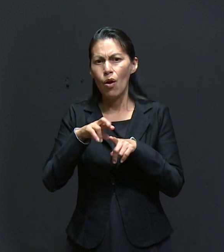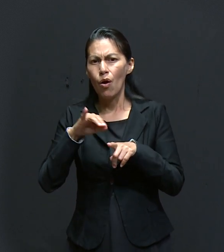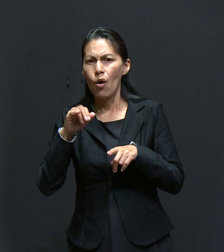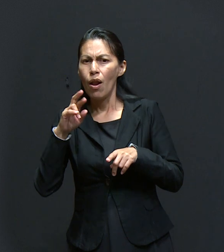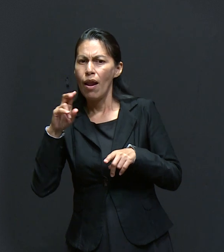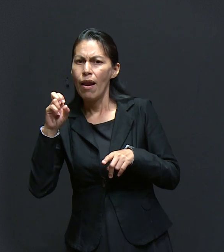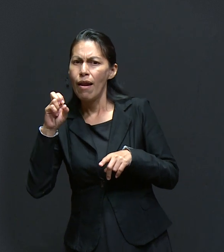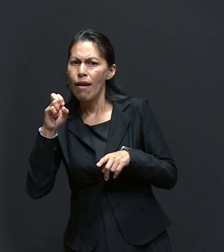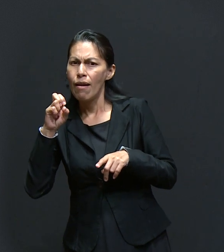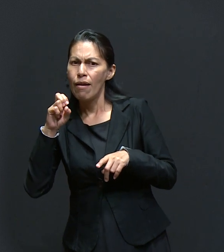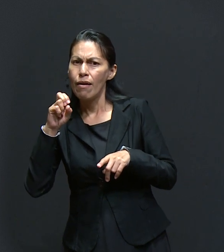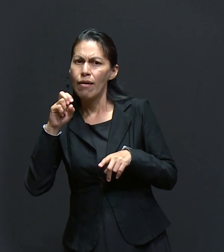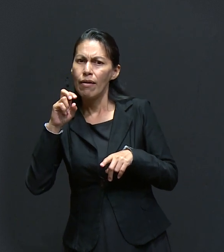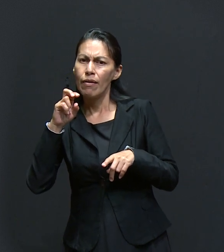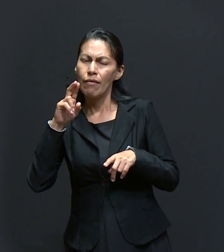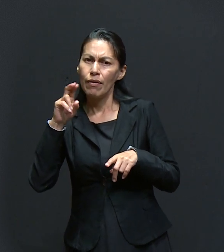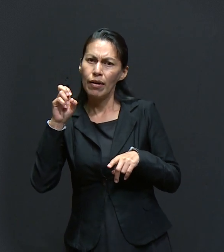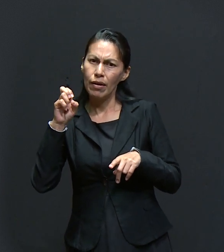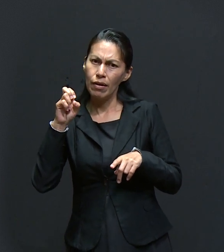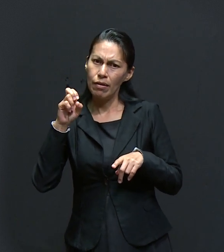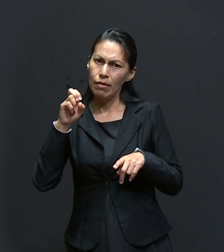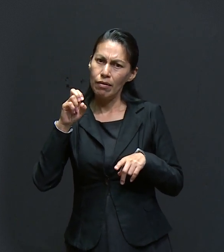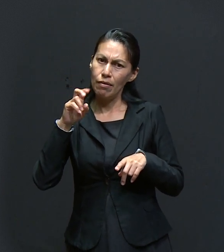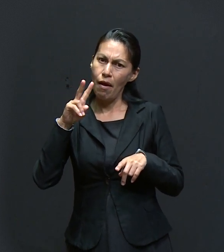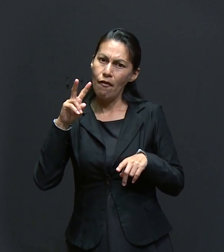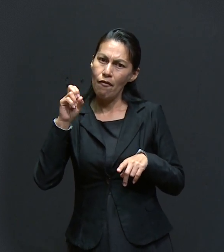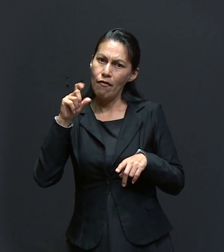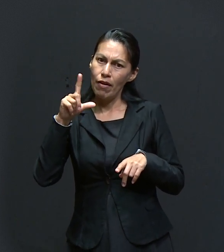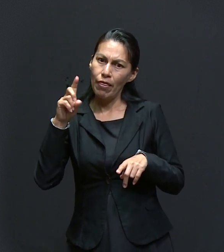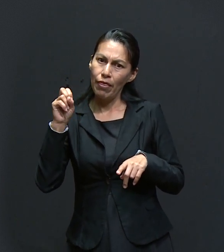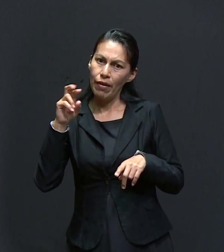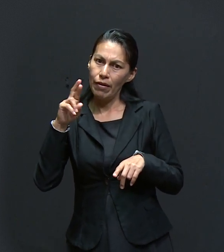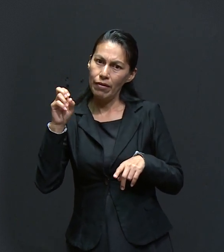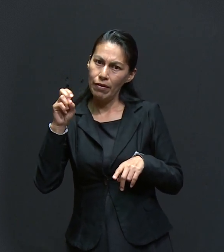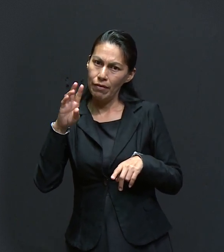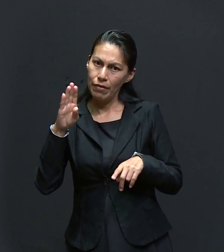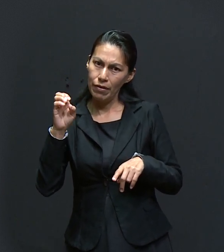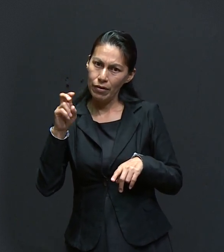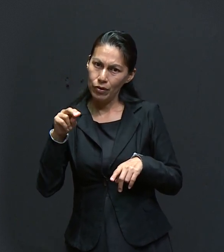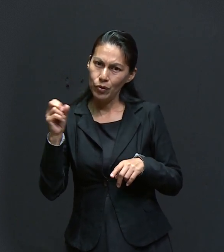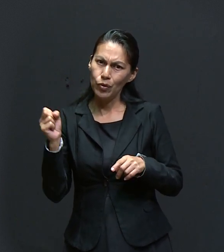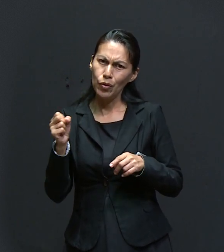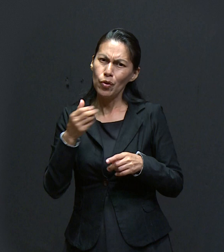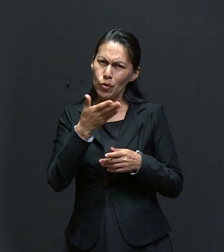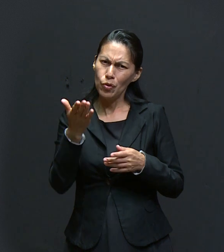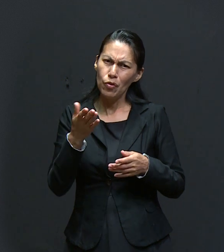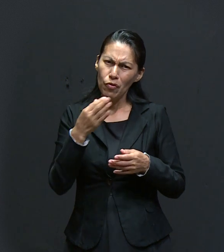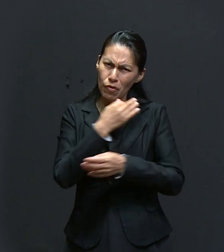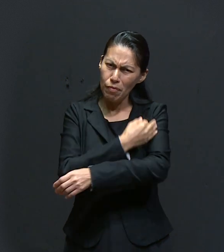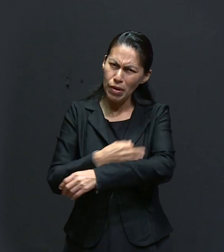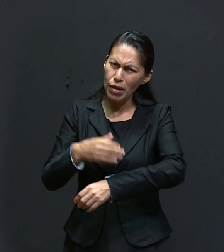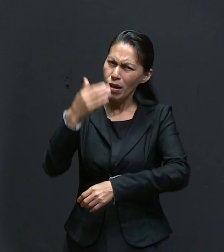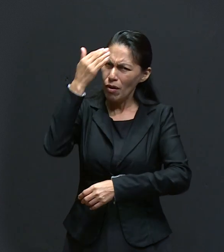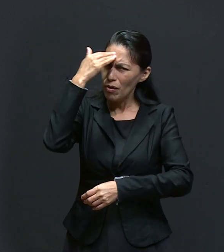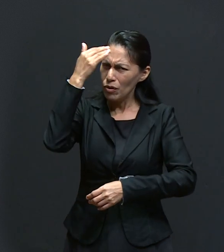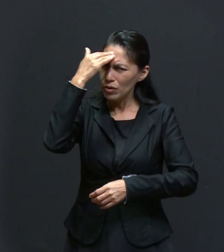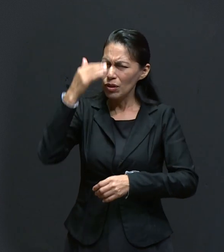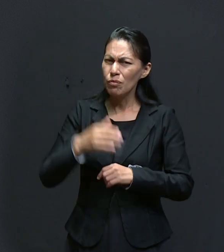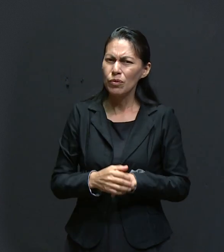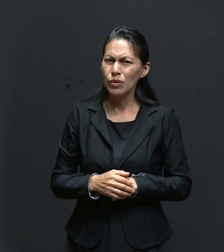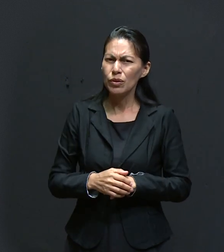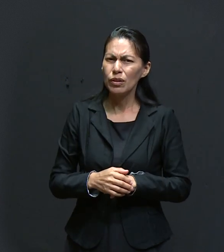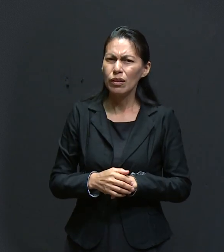rosalía un abrazo para ti a la lejanía porque conocemos tu familia y las amamos